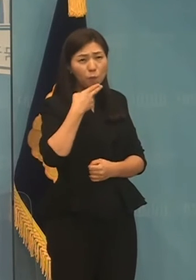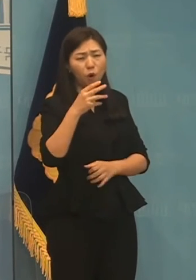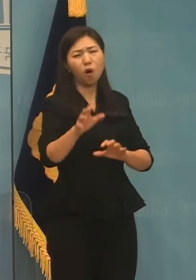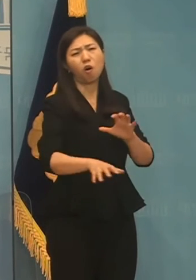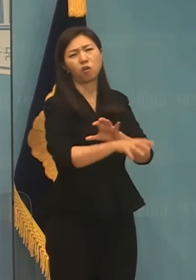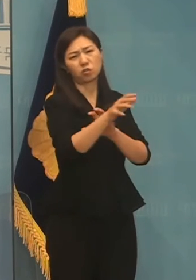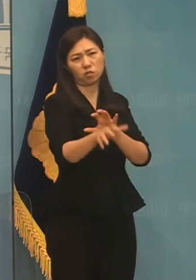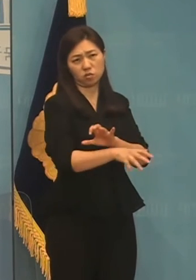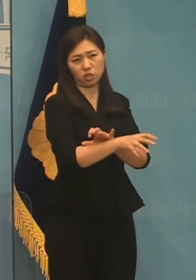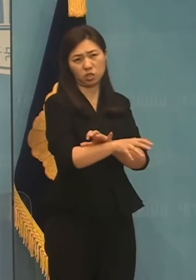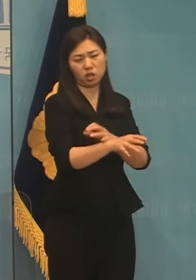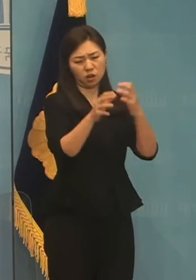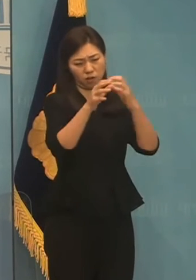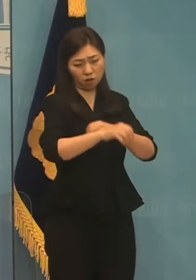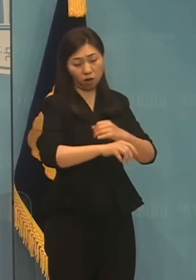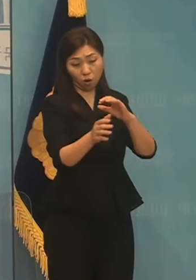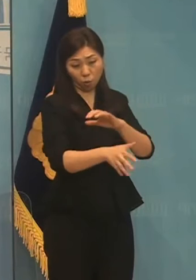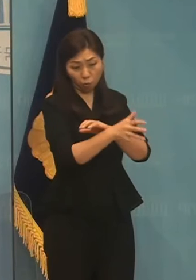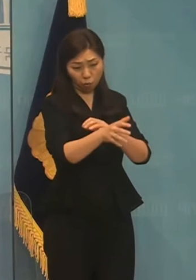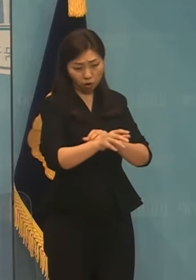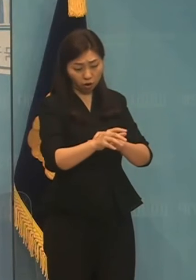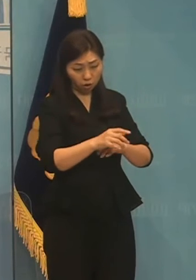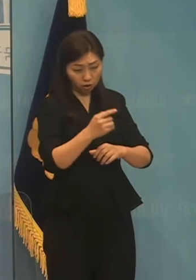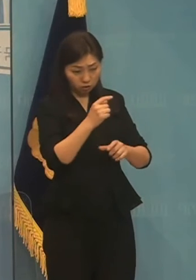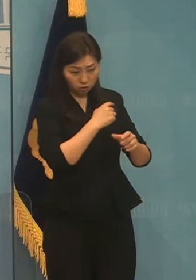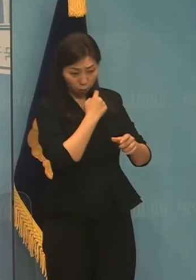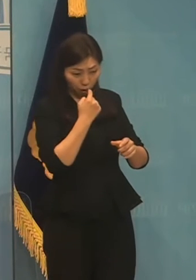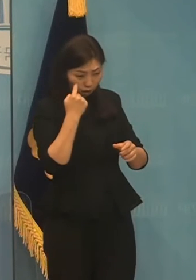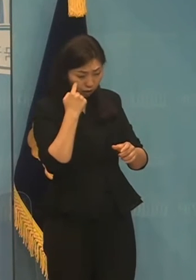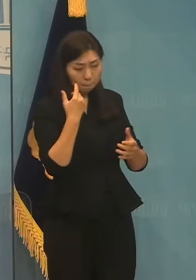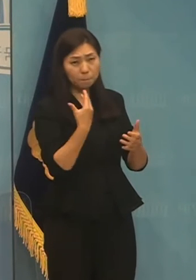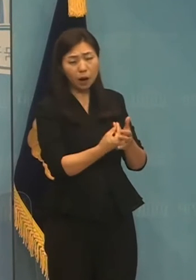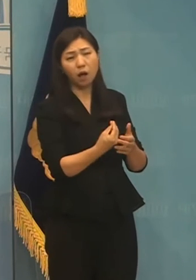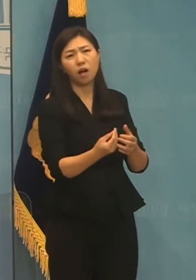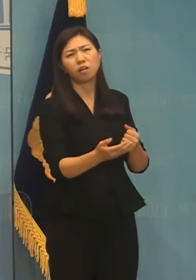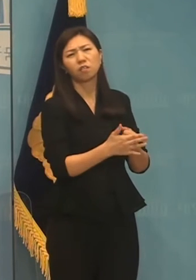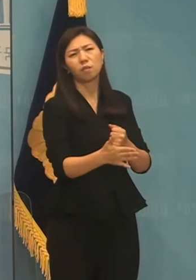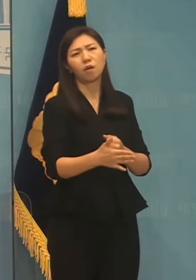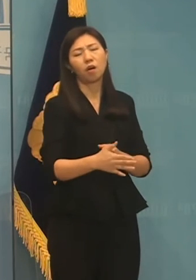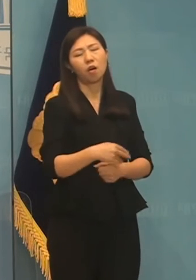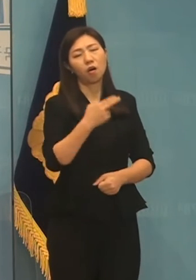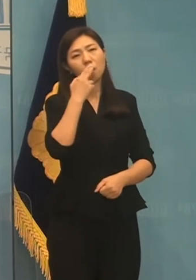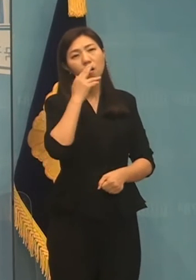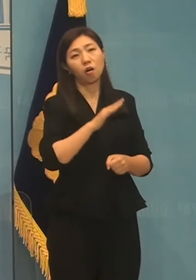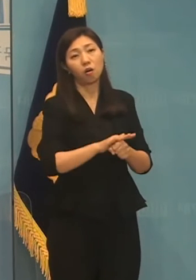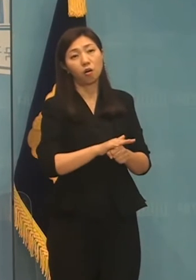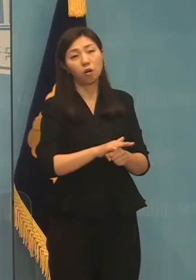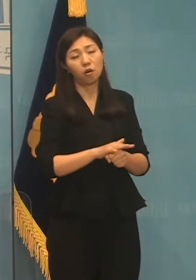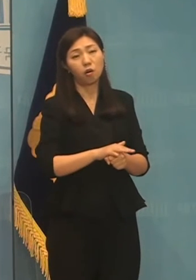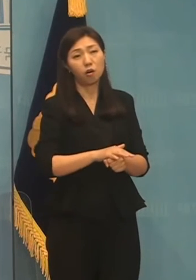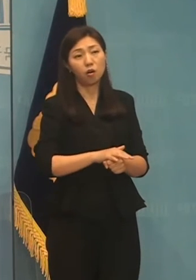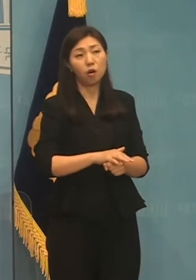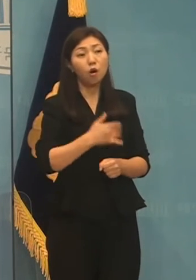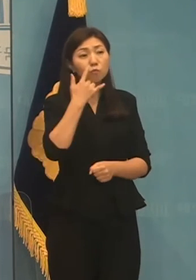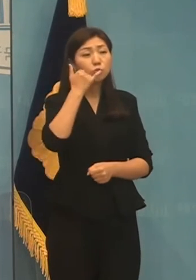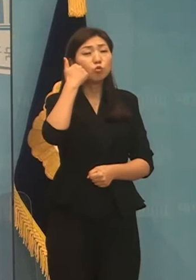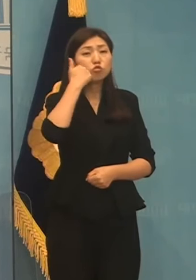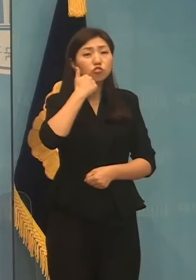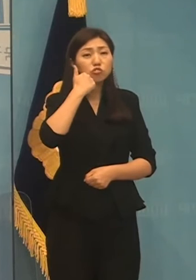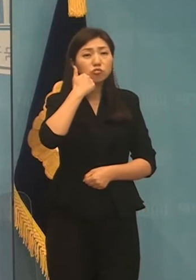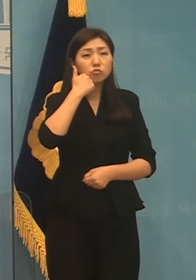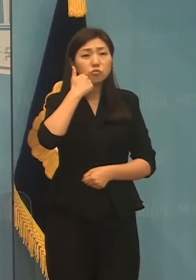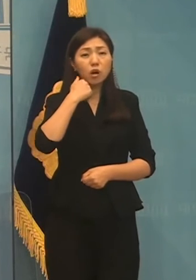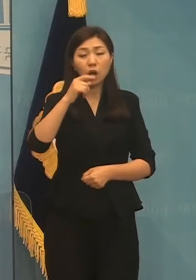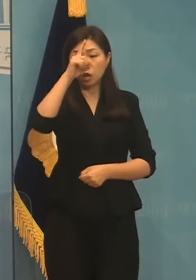하는 것으로 밝혀져 어처구니가 없습니다 어떤 부모가 이런 울리고 자식을 군대에